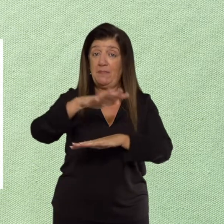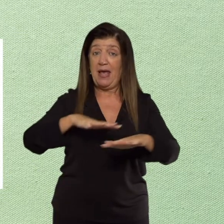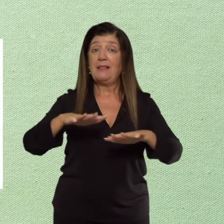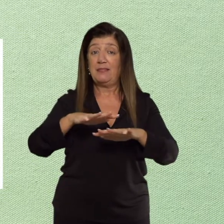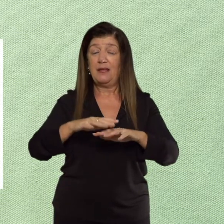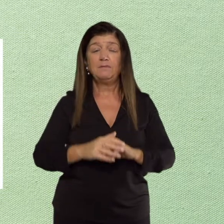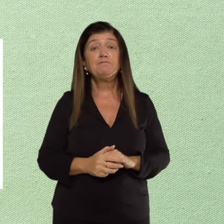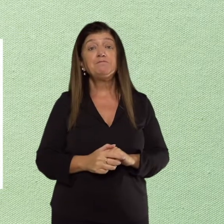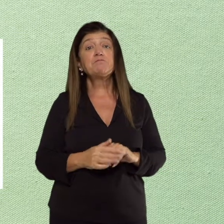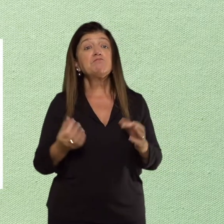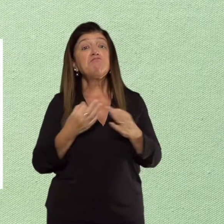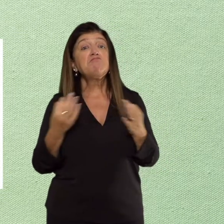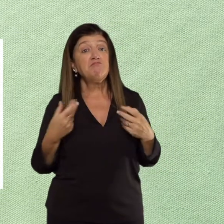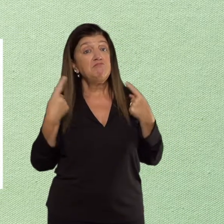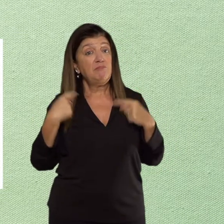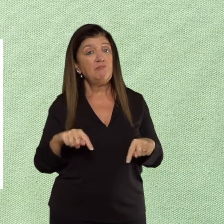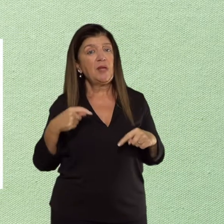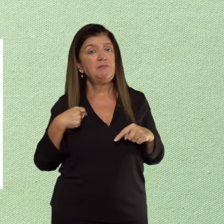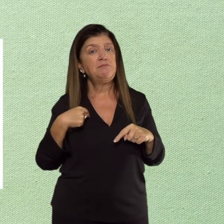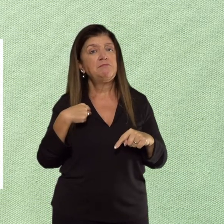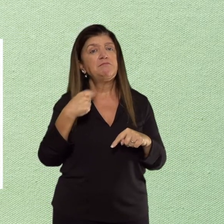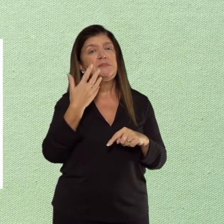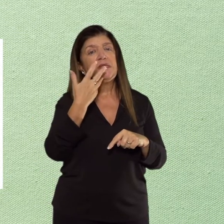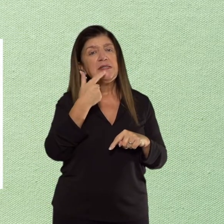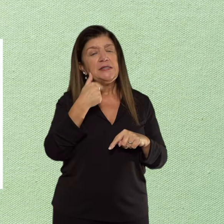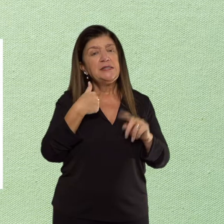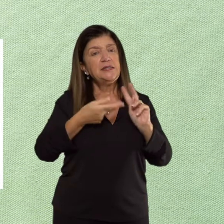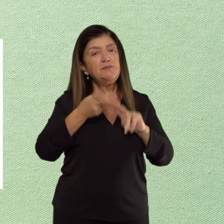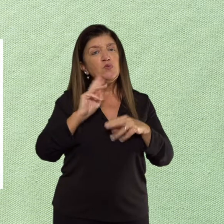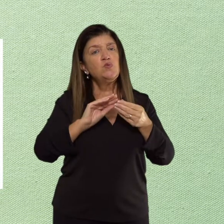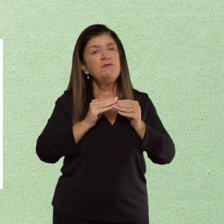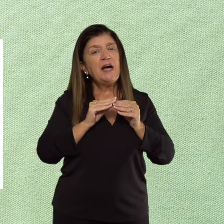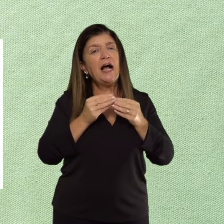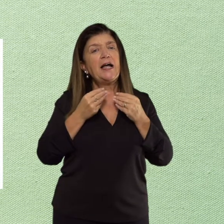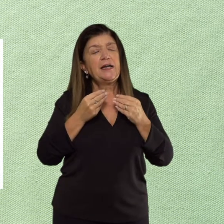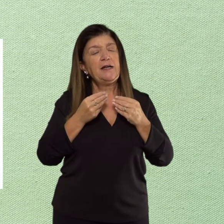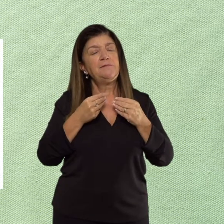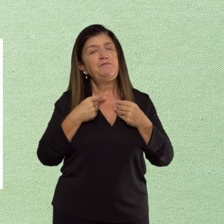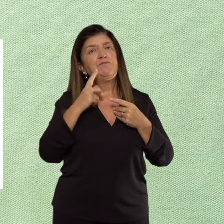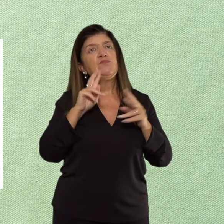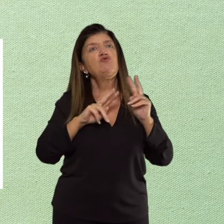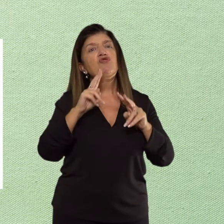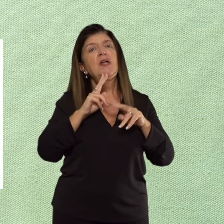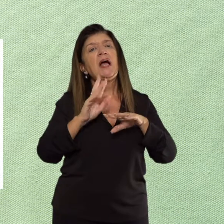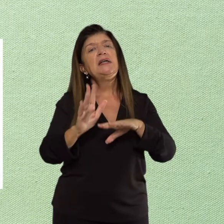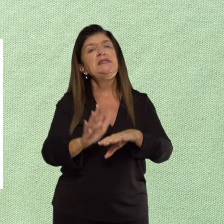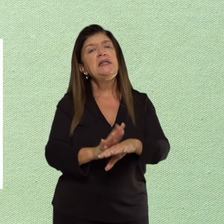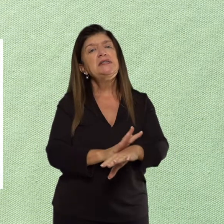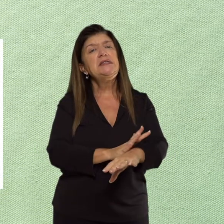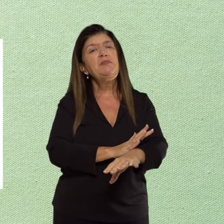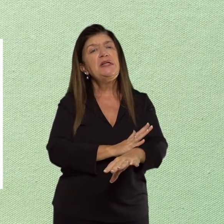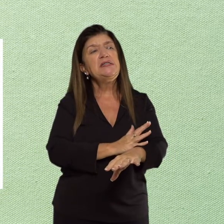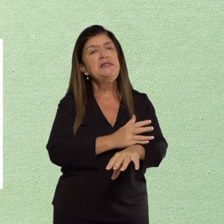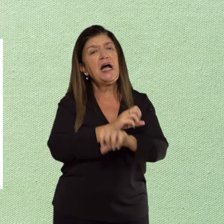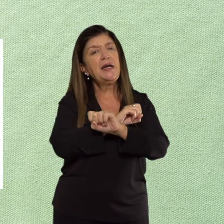fare un po' un affondo su, insomma, cercare di sensibilizzare chi